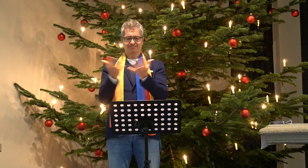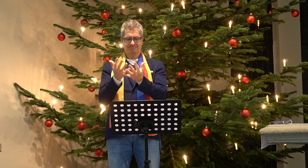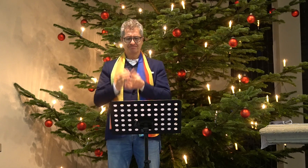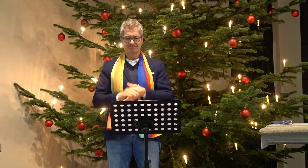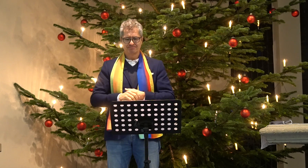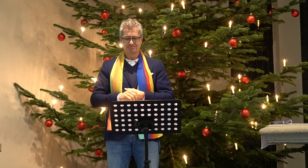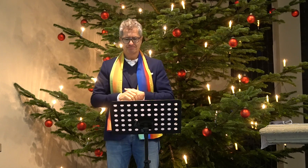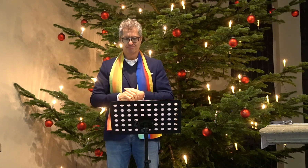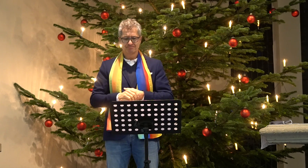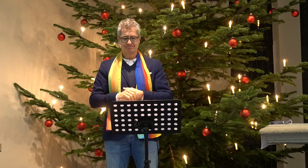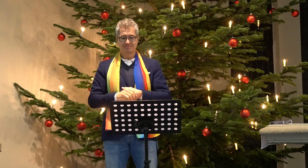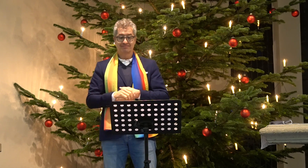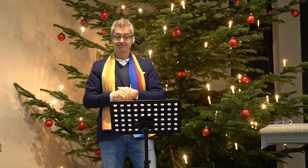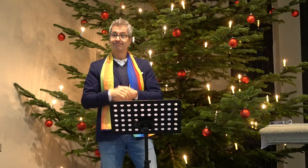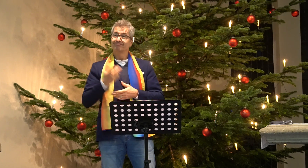hoch.